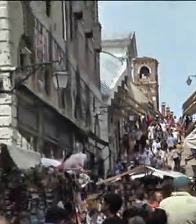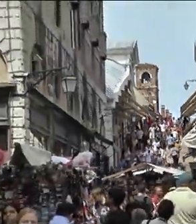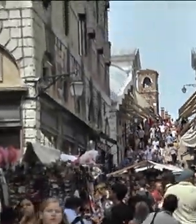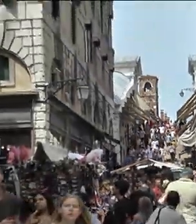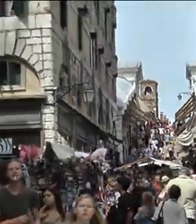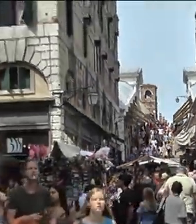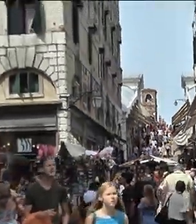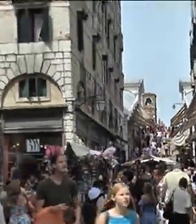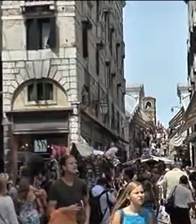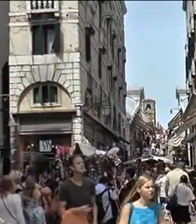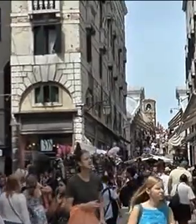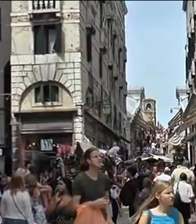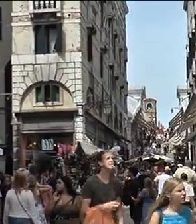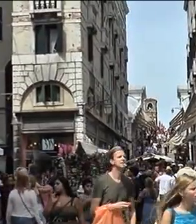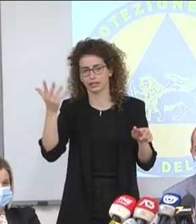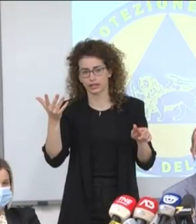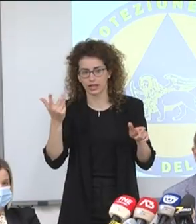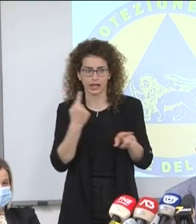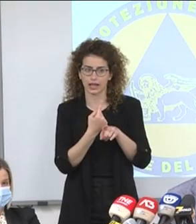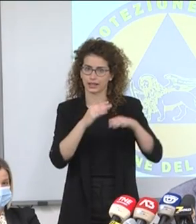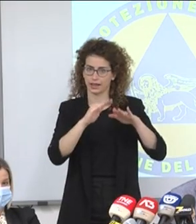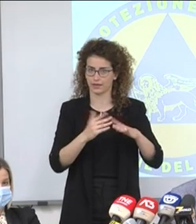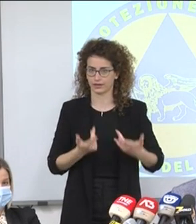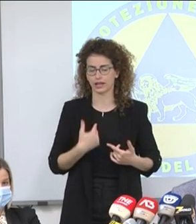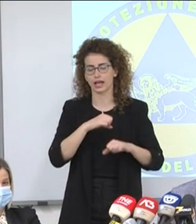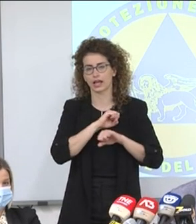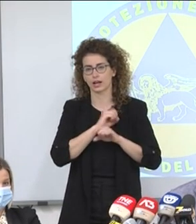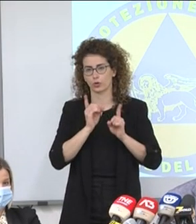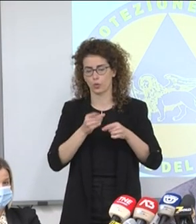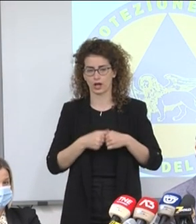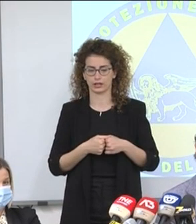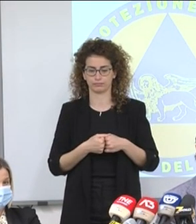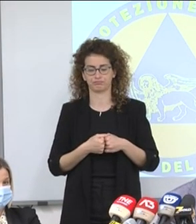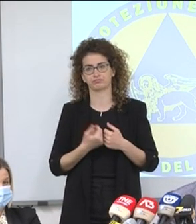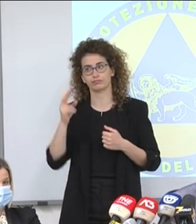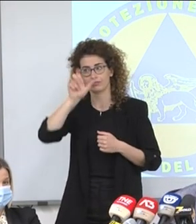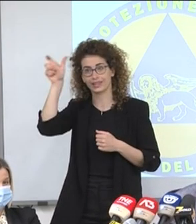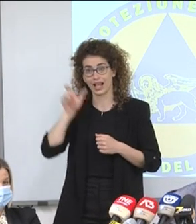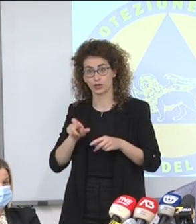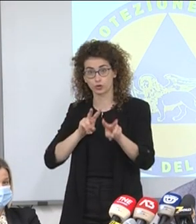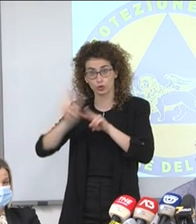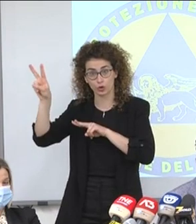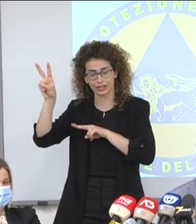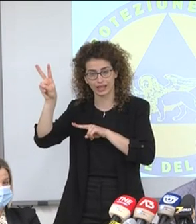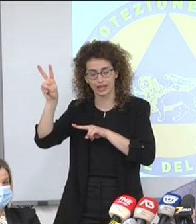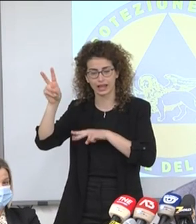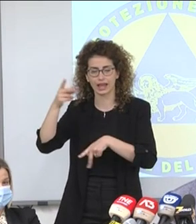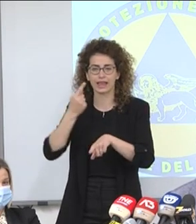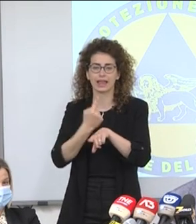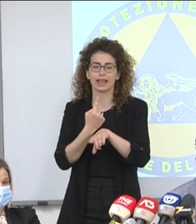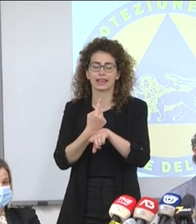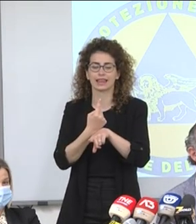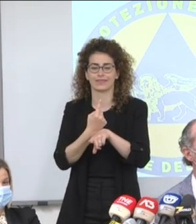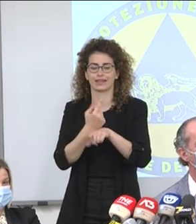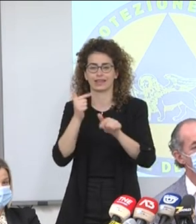l'invito di zaia alla politica nazionale io penso che a livello nazionale si debba chiarire invece un vero